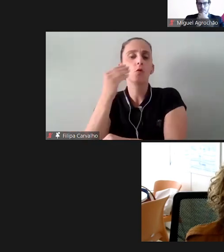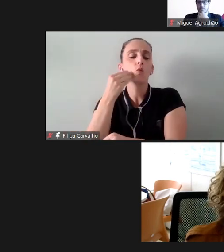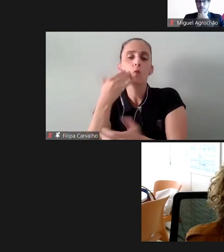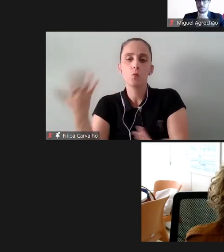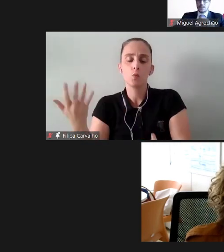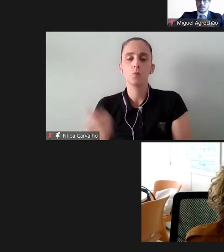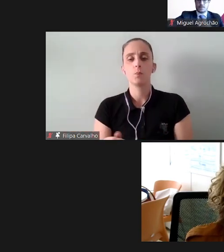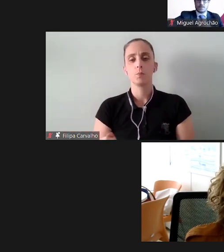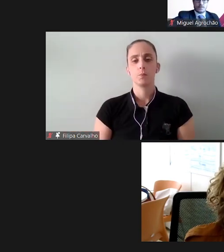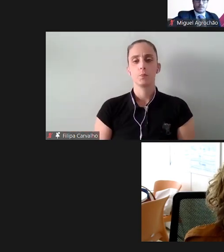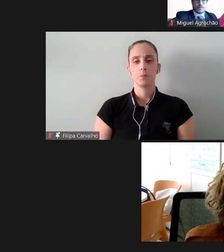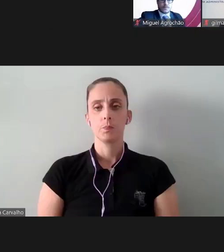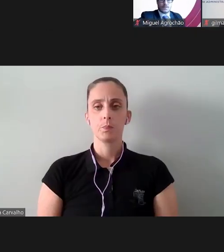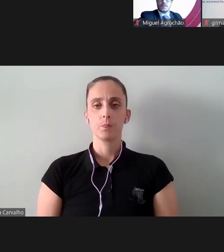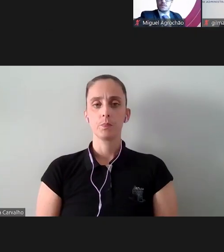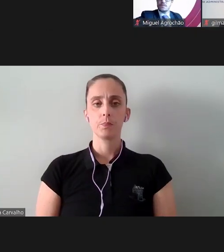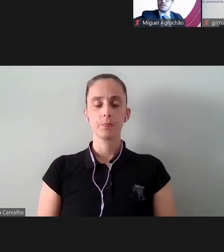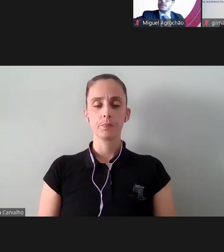stakeholders?